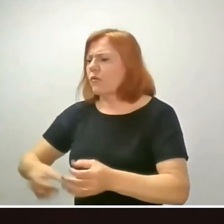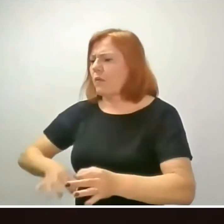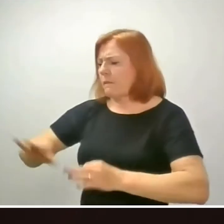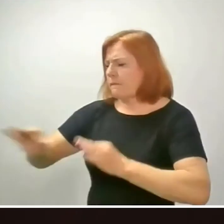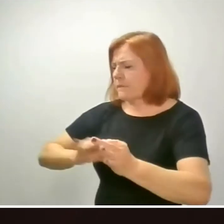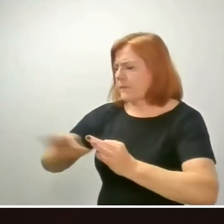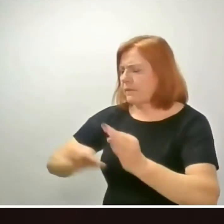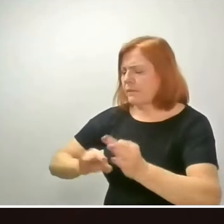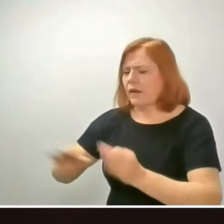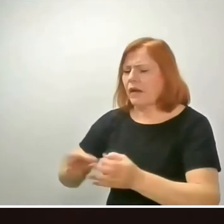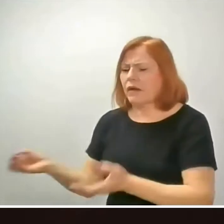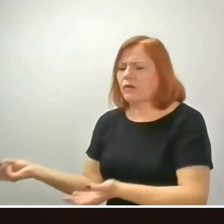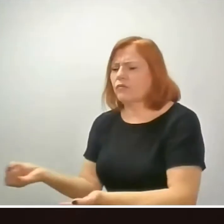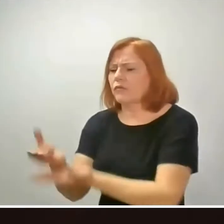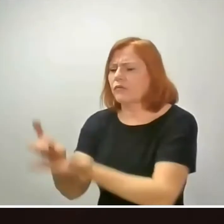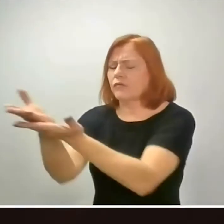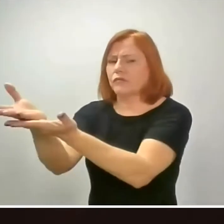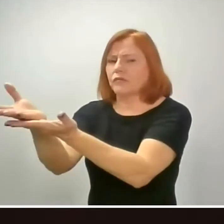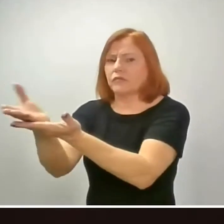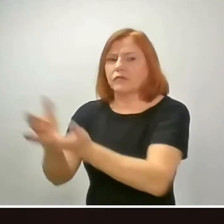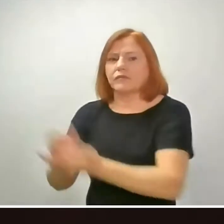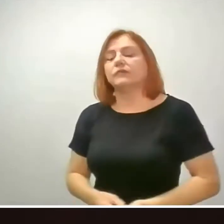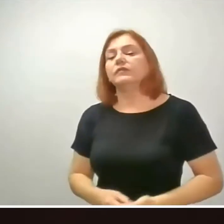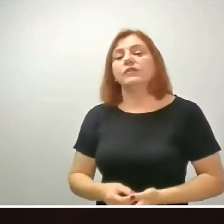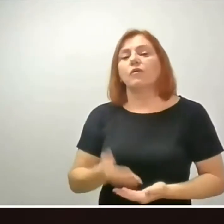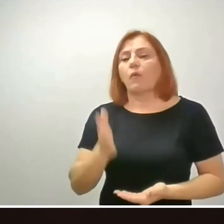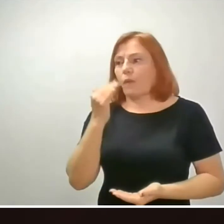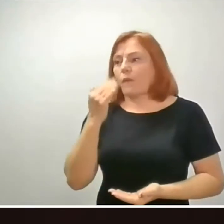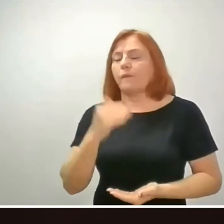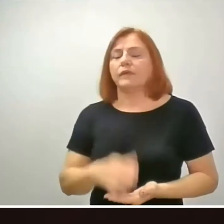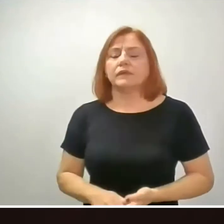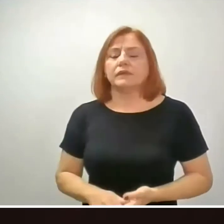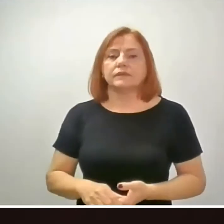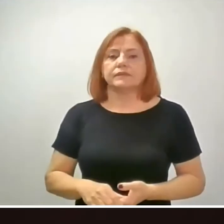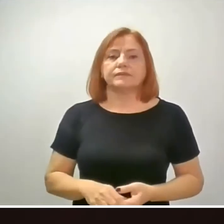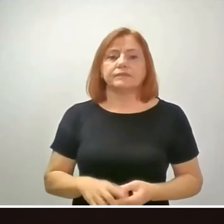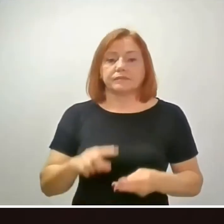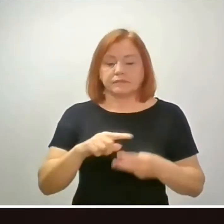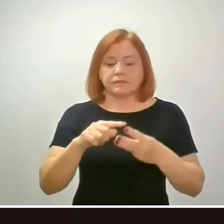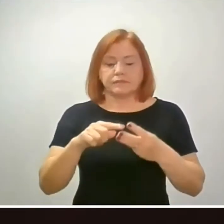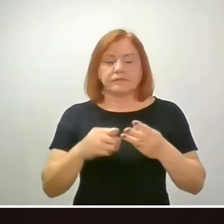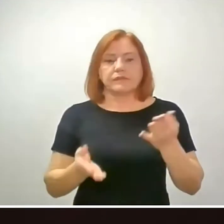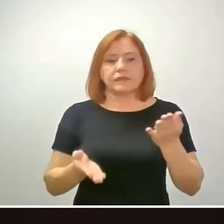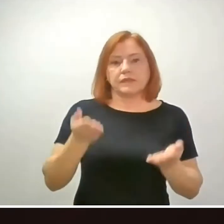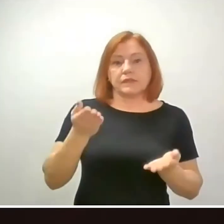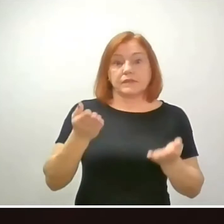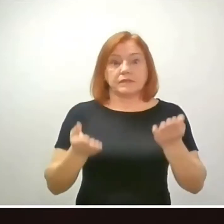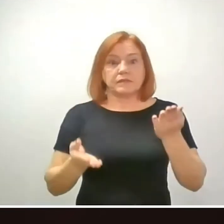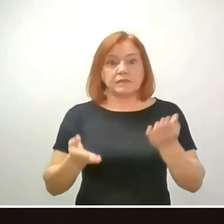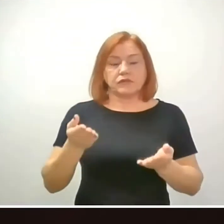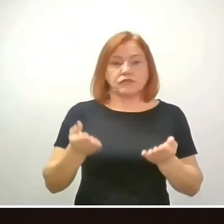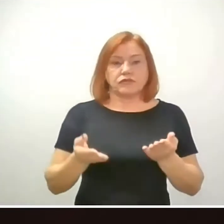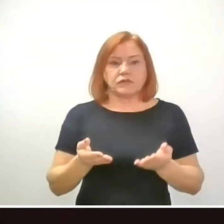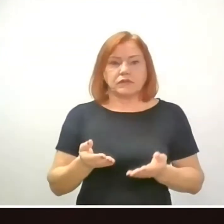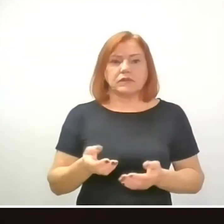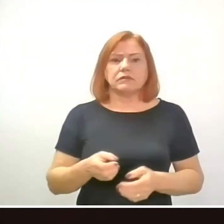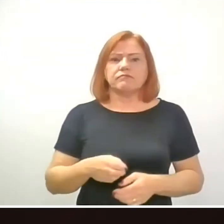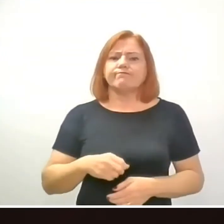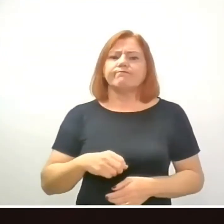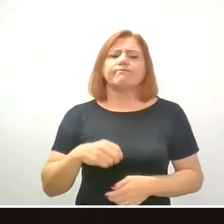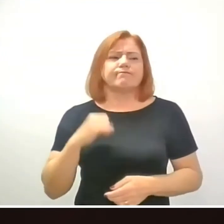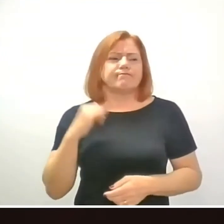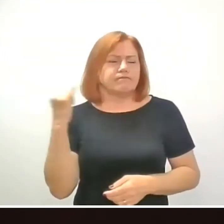Então, 3 medidas de farinha é para uma refeição completa do homem, tá? Não